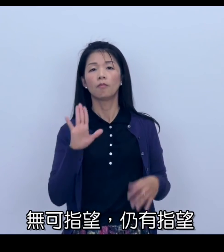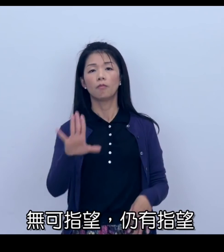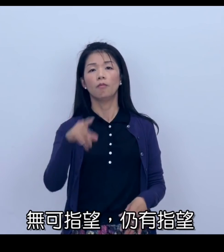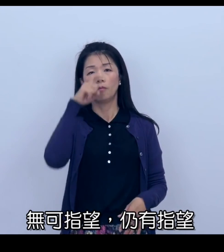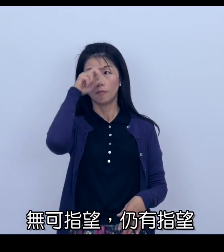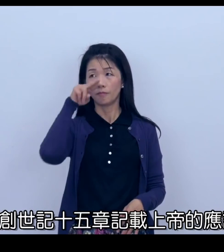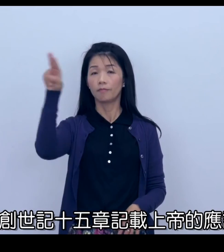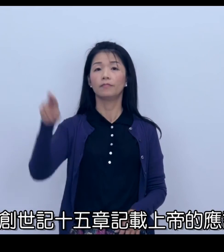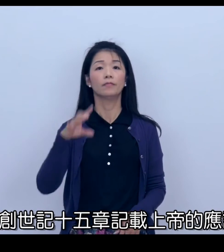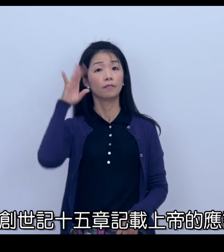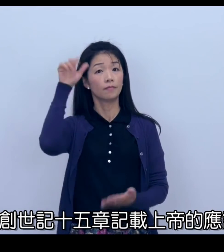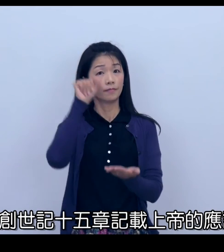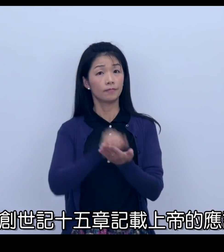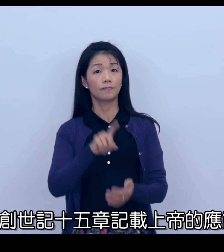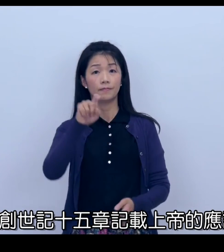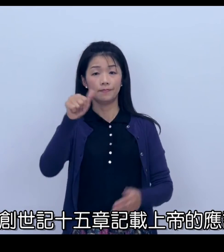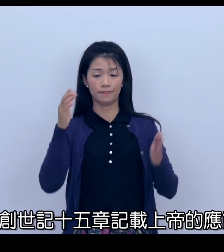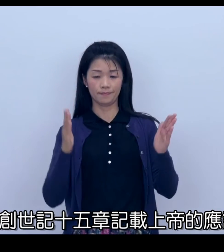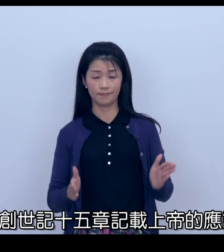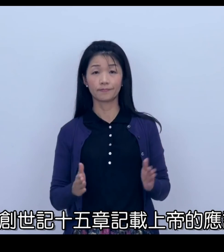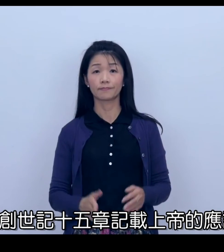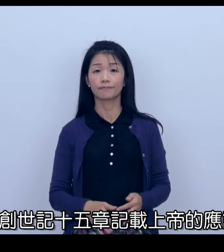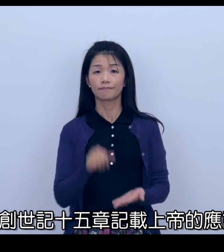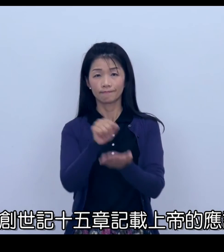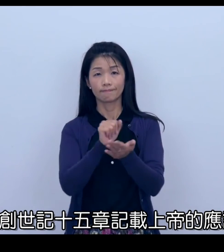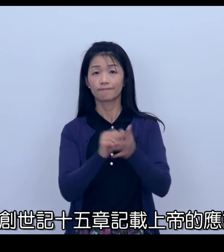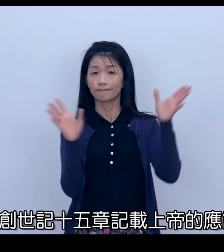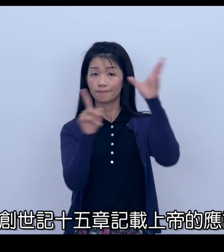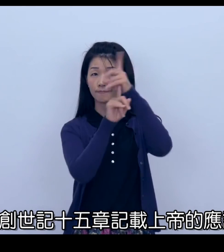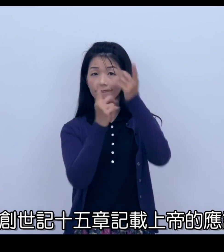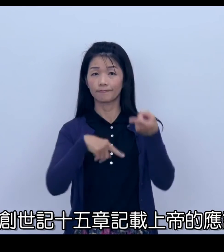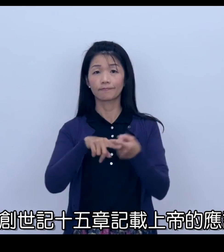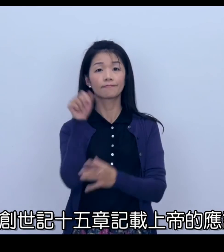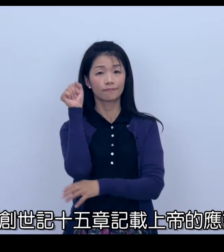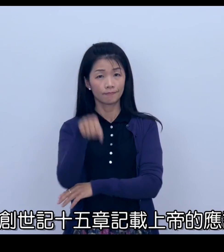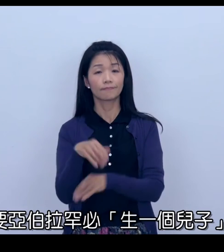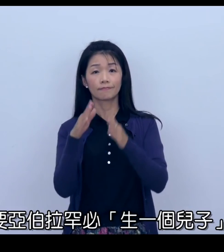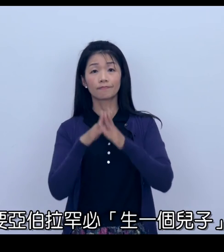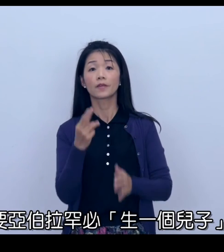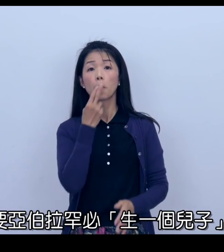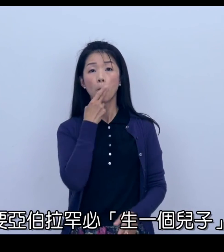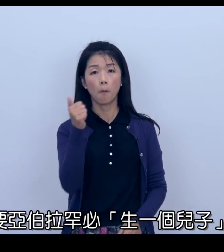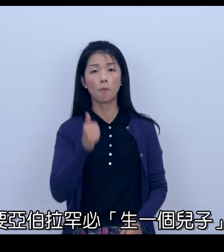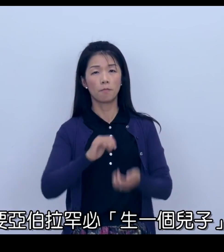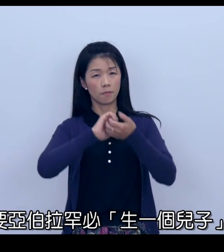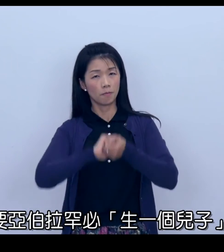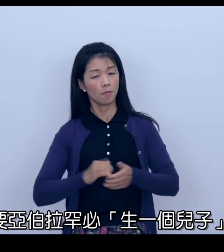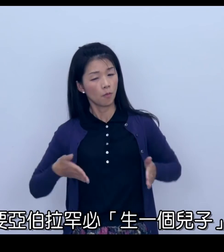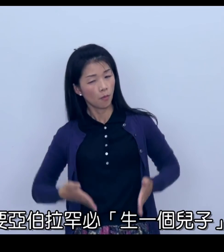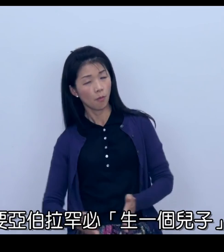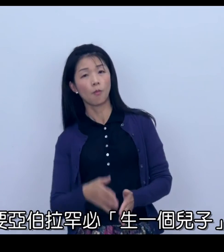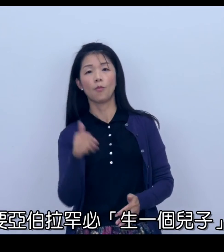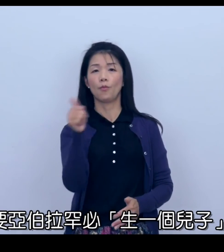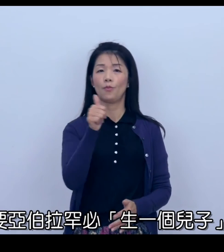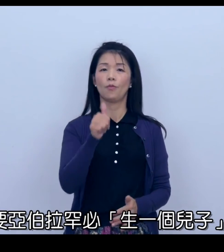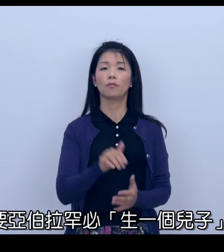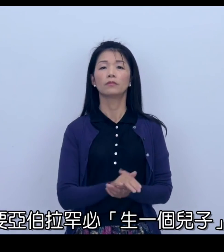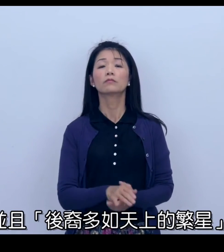望。在创世纪15章记载上帝的应许，要亚伯拉罕必生一个儿子，并